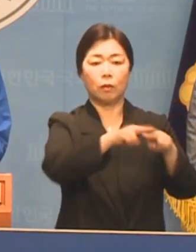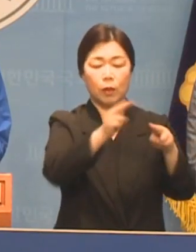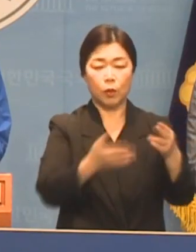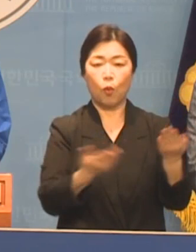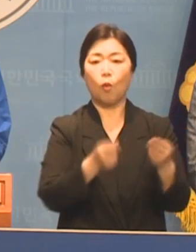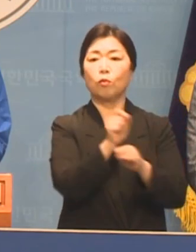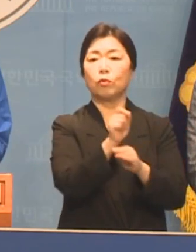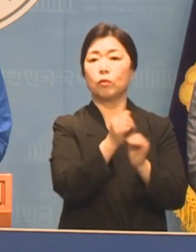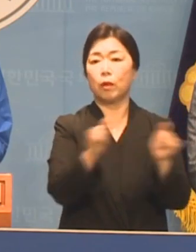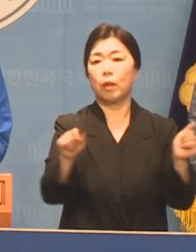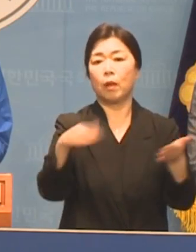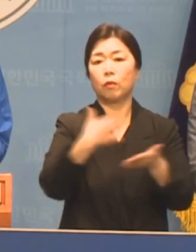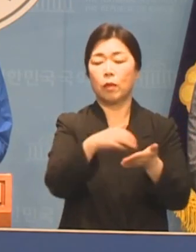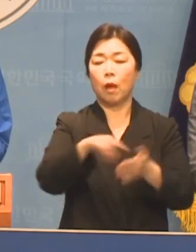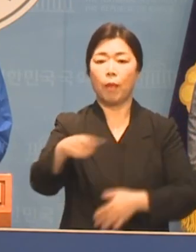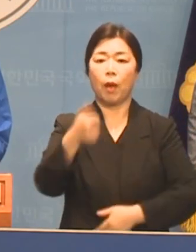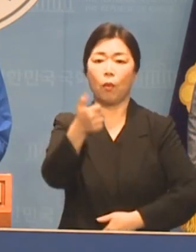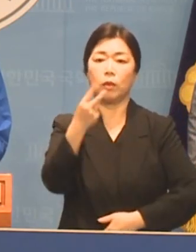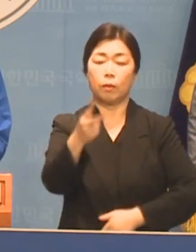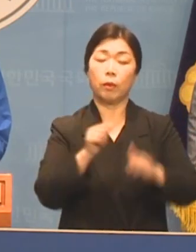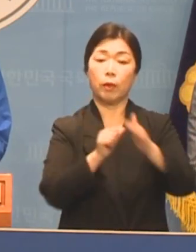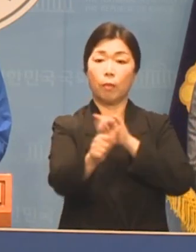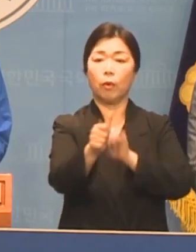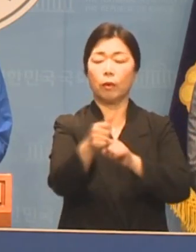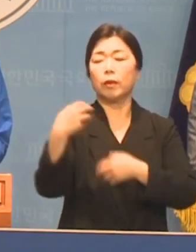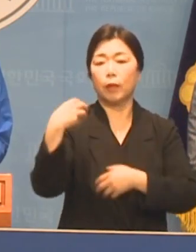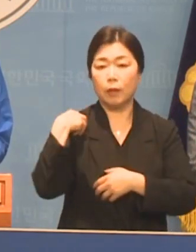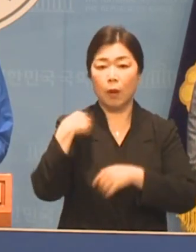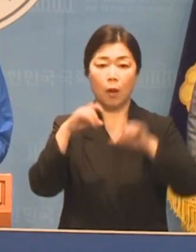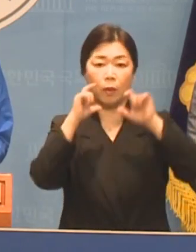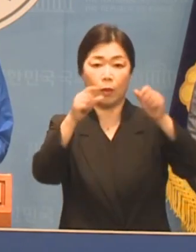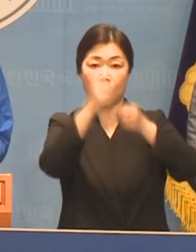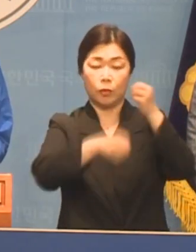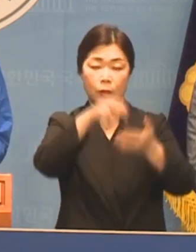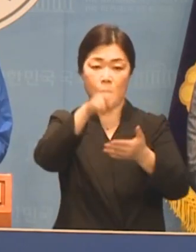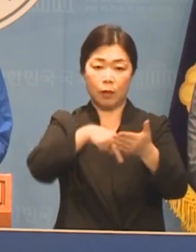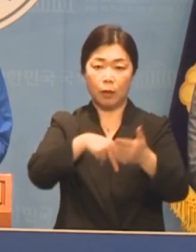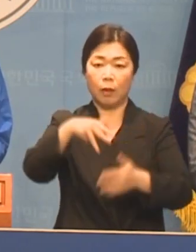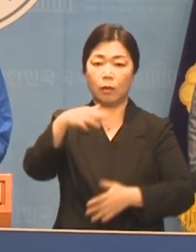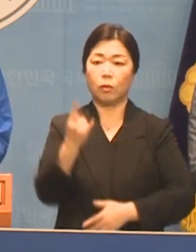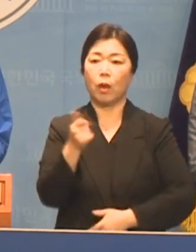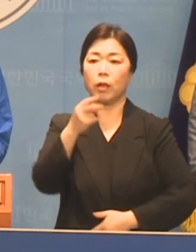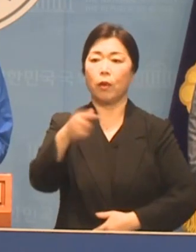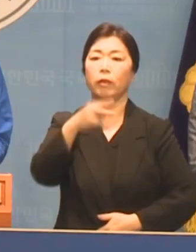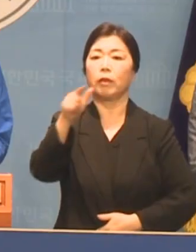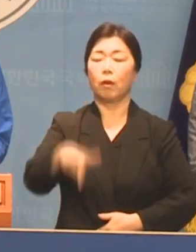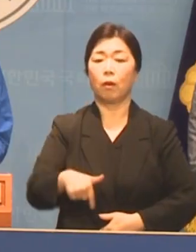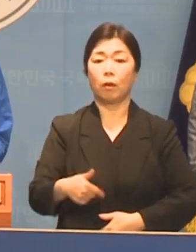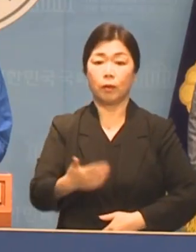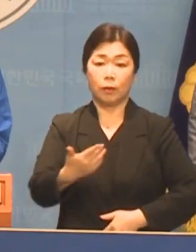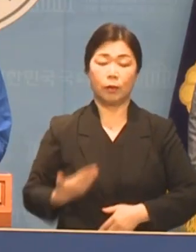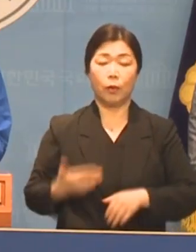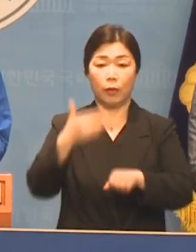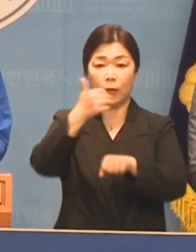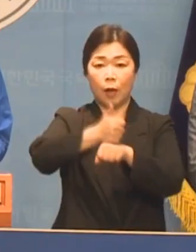퇴직공무원 152명을 대표해 선언문을 낭독할 최현덕 전 남양주